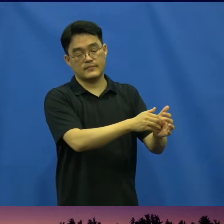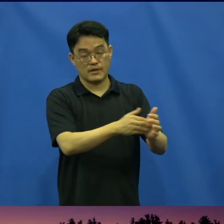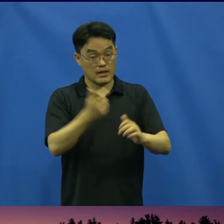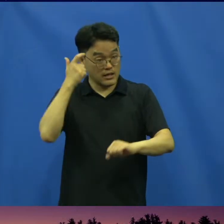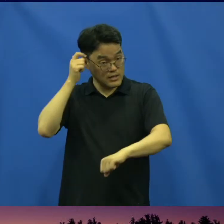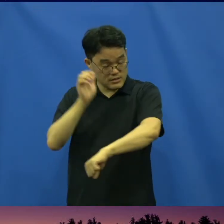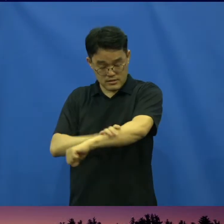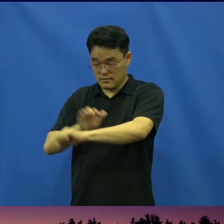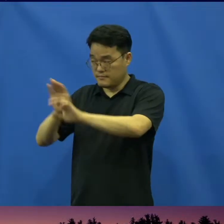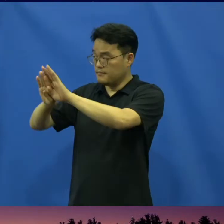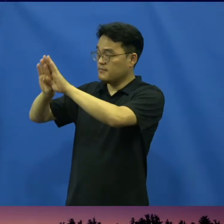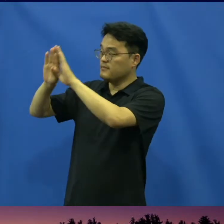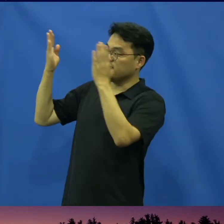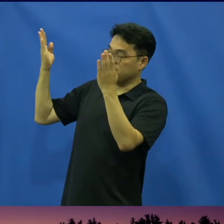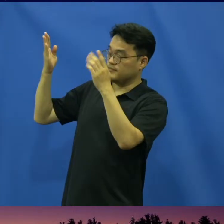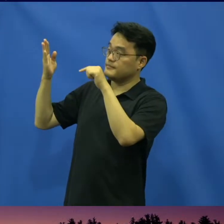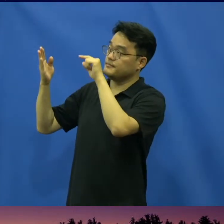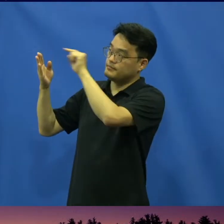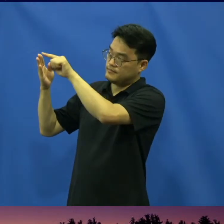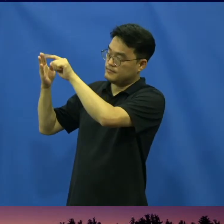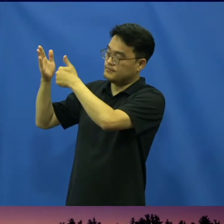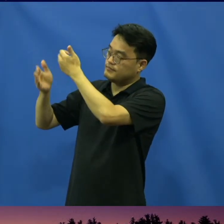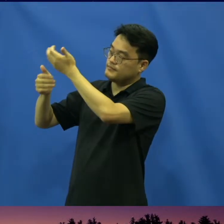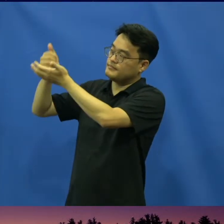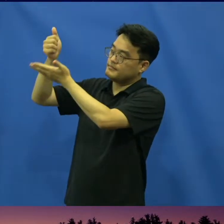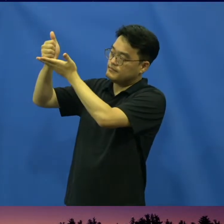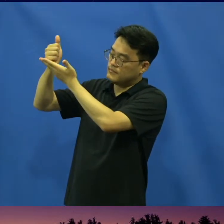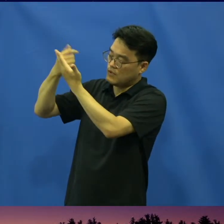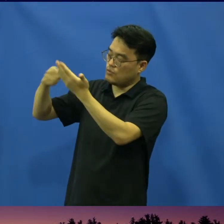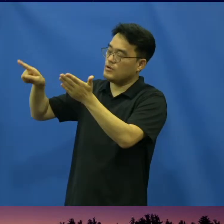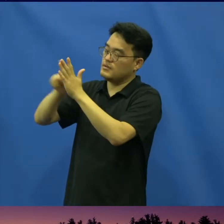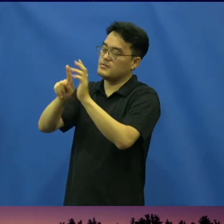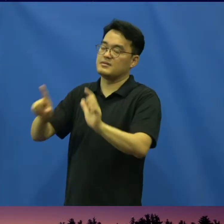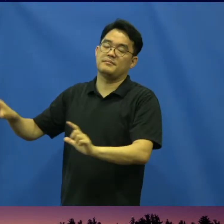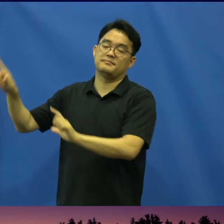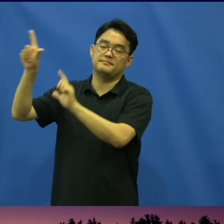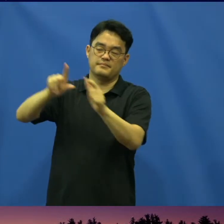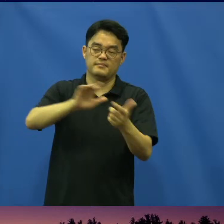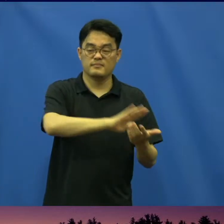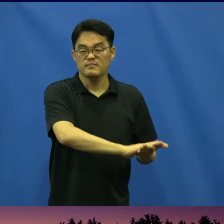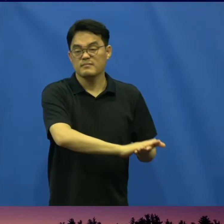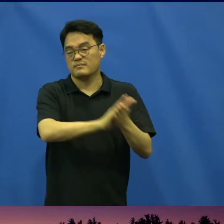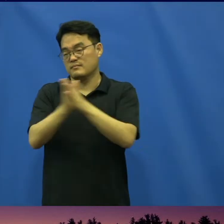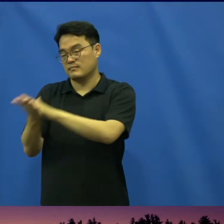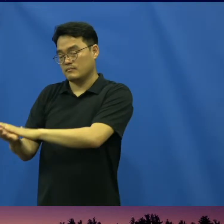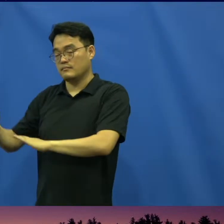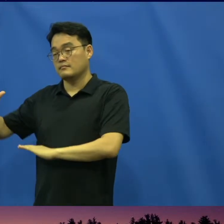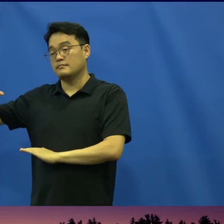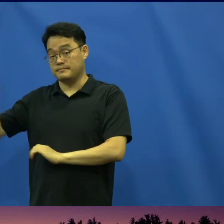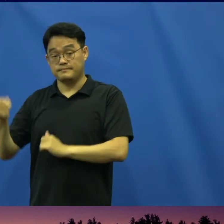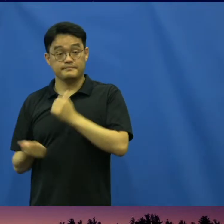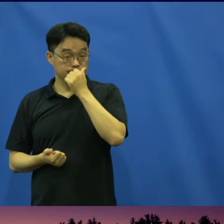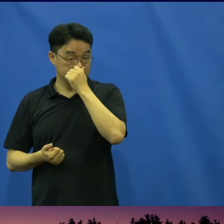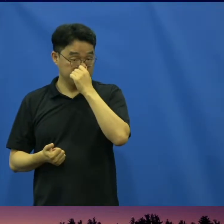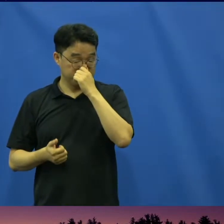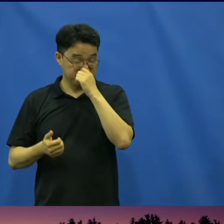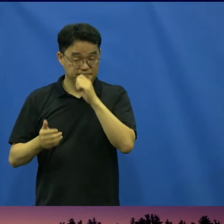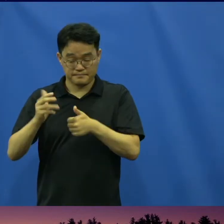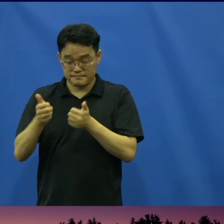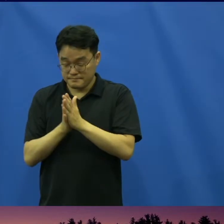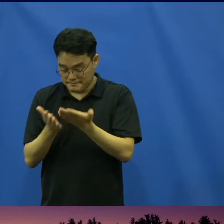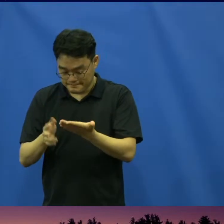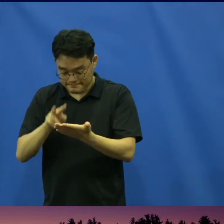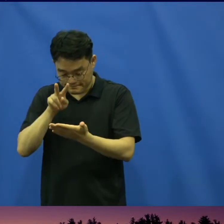그러니까 여러분 그렇게 되면 어느 순간되면요 진짜 인격적이 돋아나면요 폭발이 일어나는 거예요. 그냥 말씀을 읽고 묵상하면 막 그냥